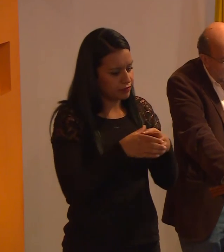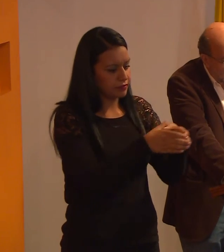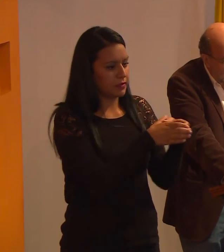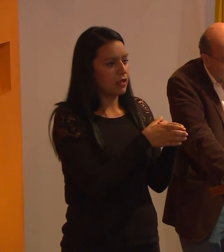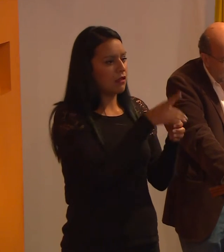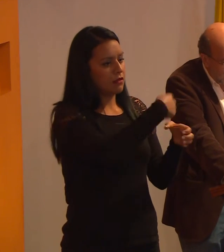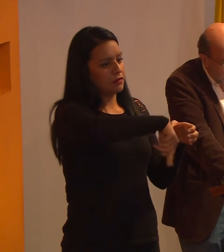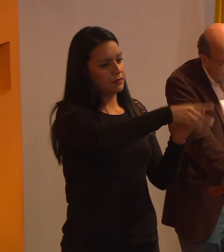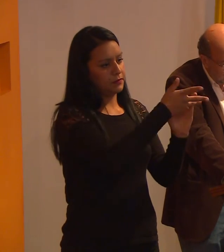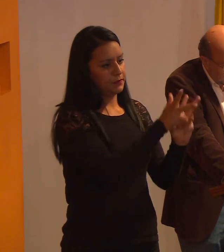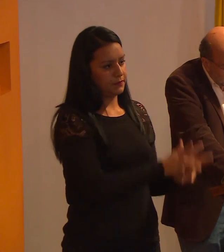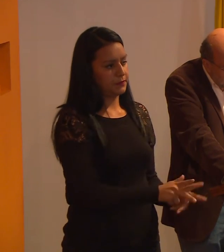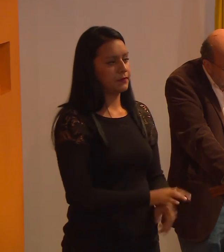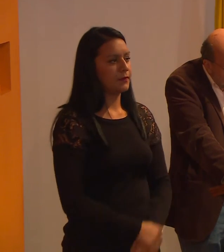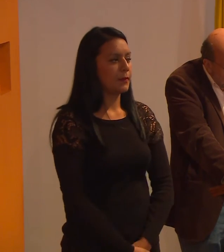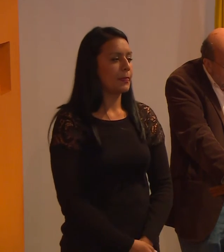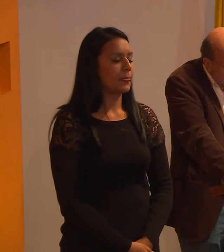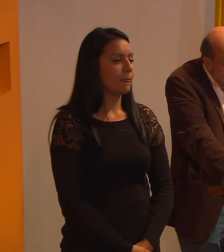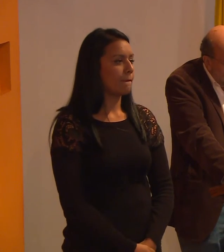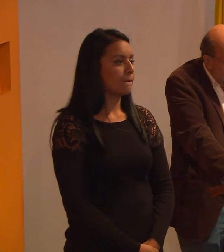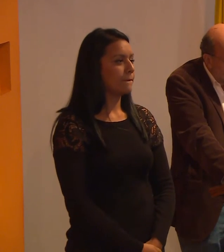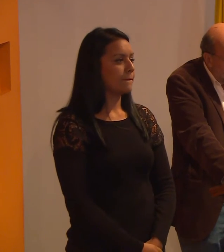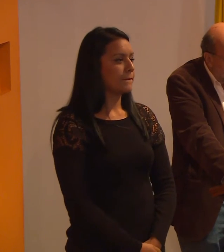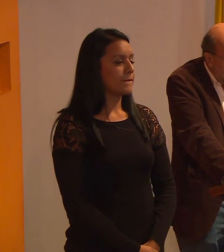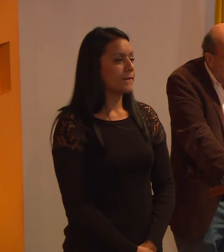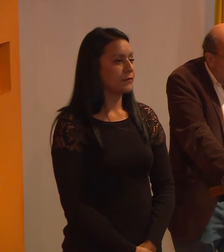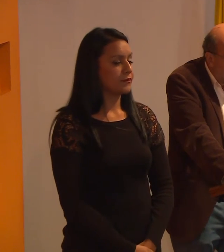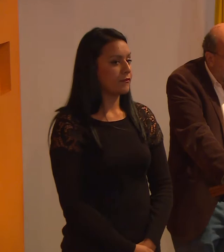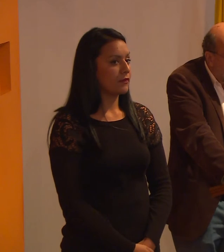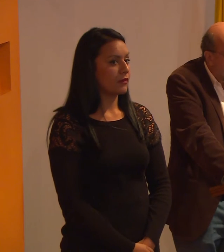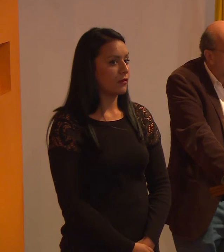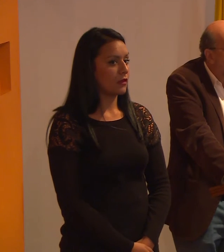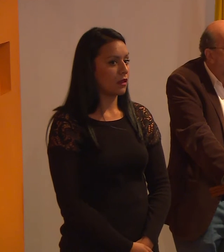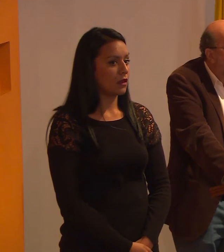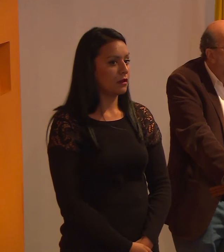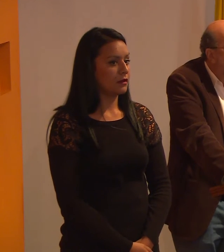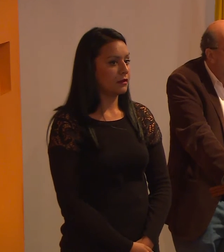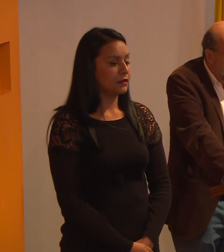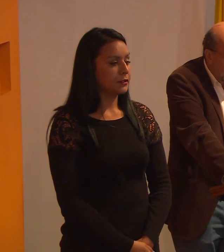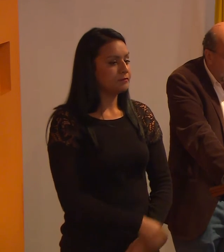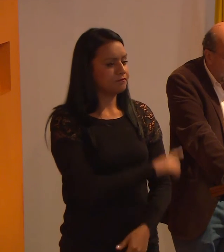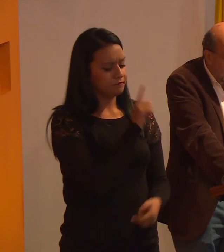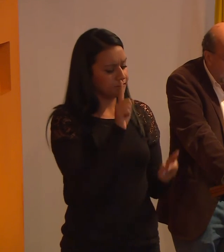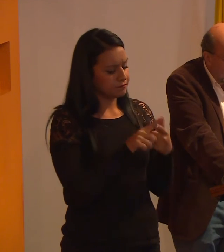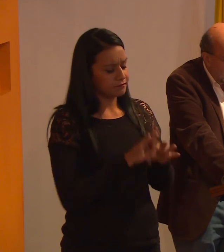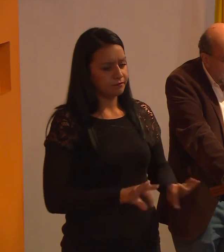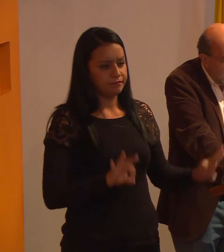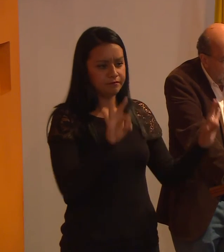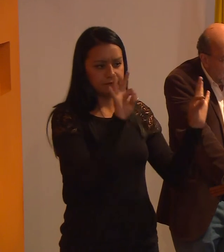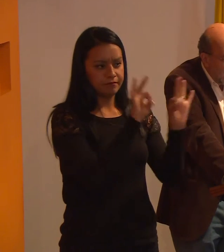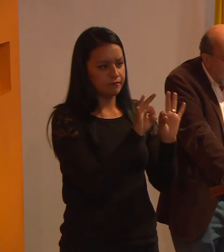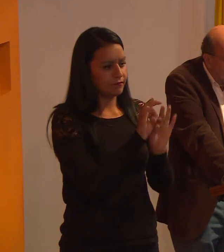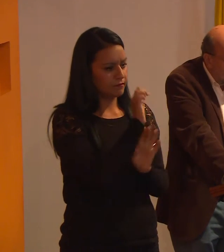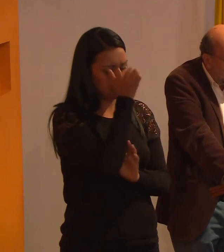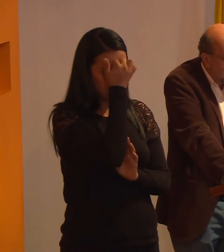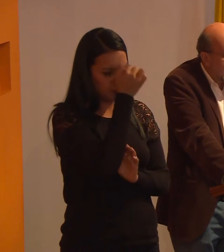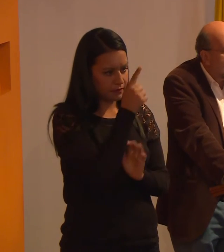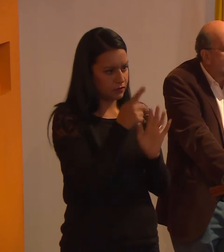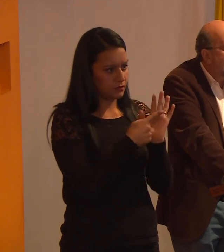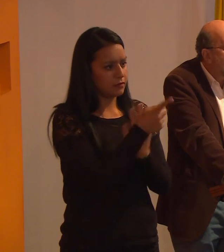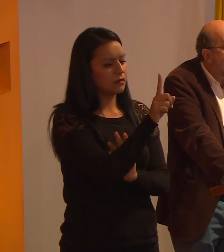nuestros estudiantes. Como aspecto importante para el 2016,